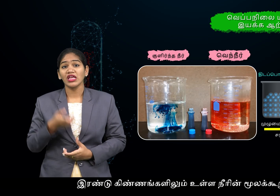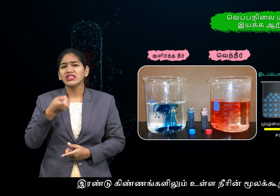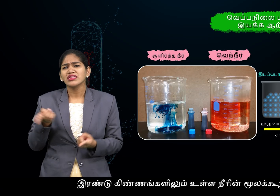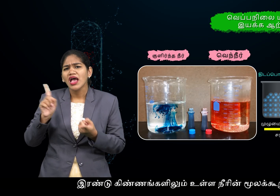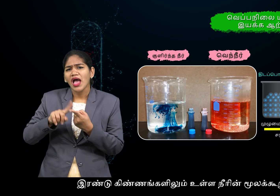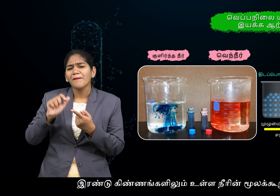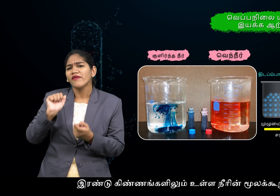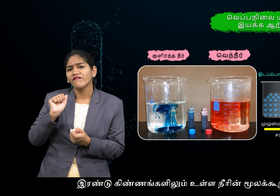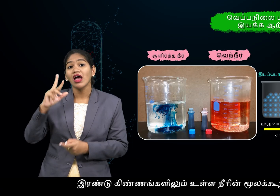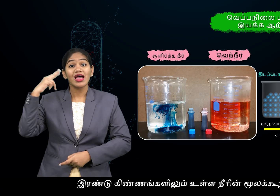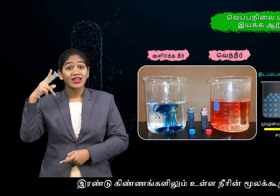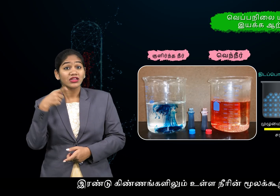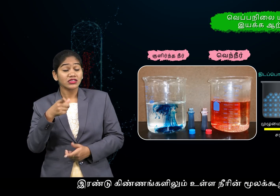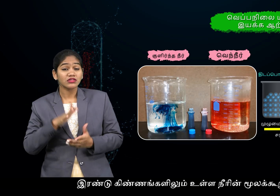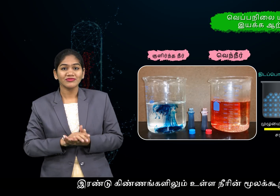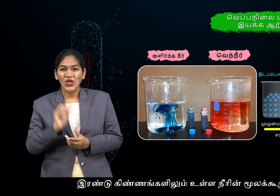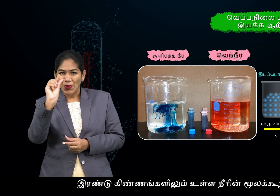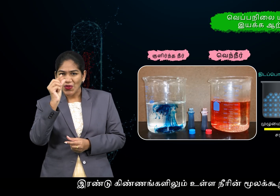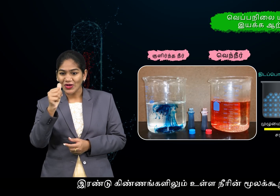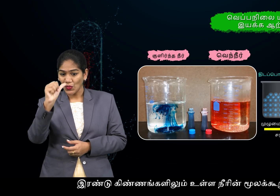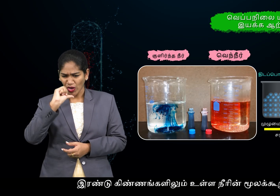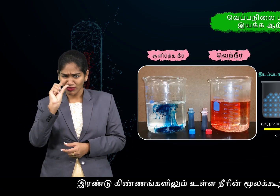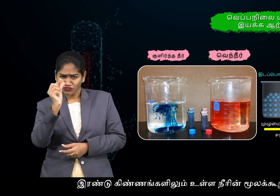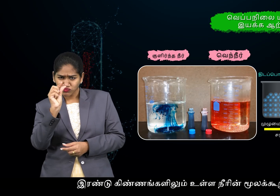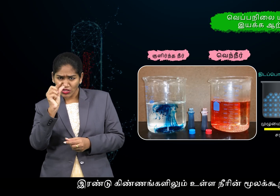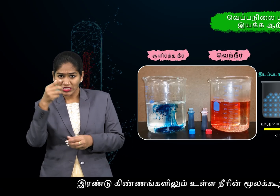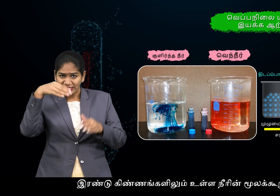2 கிண்ணங்களிலும் உள்ள நீரின் மூலக்கூறுகள்